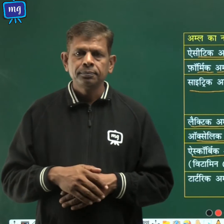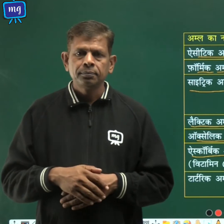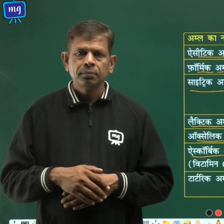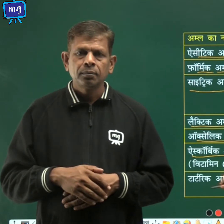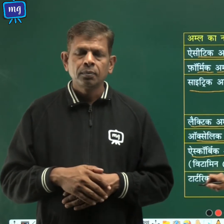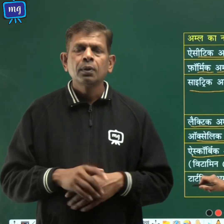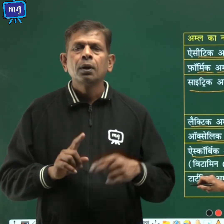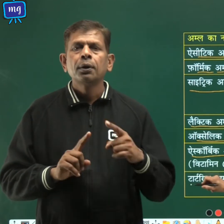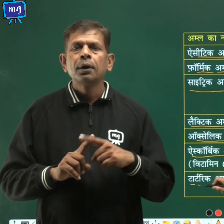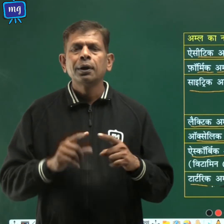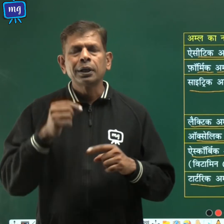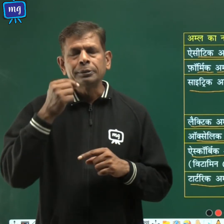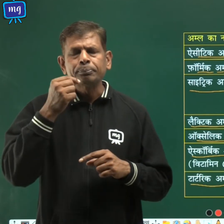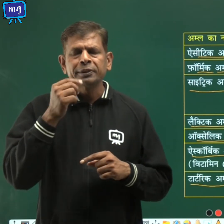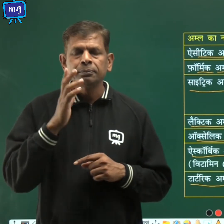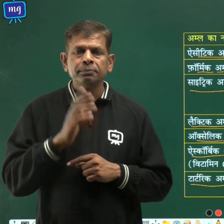टार्ट्रिक अम्ल